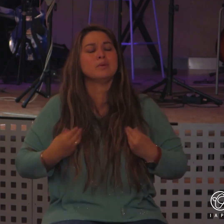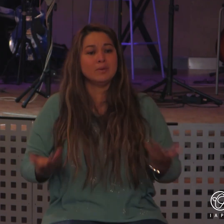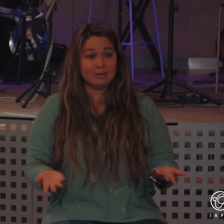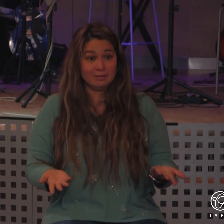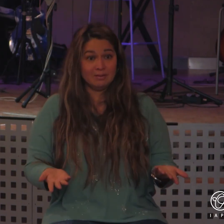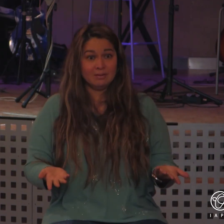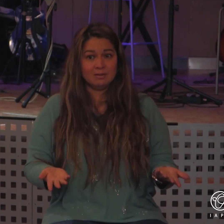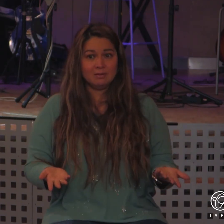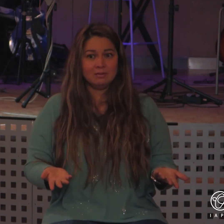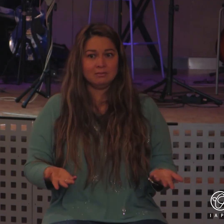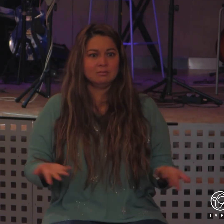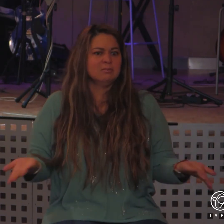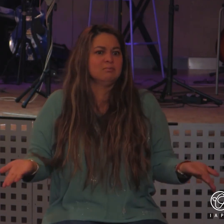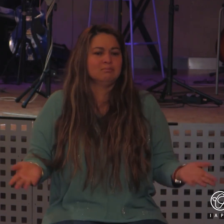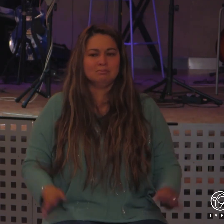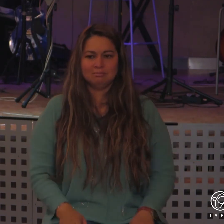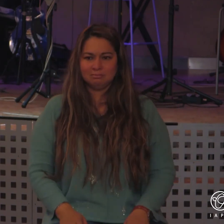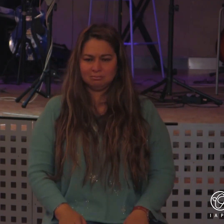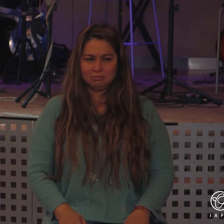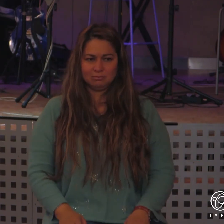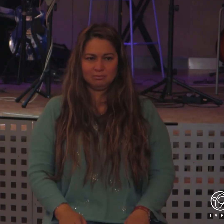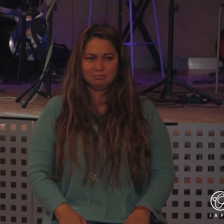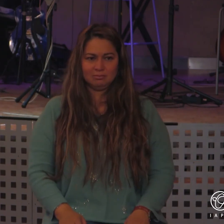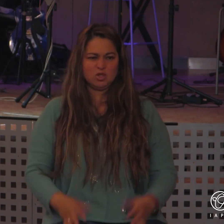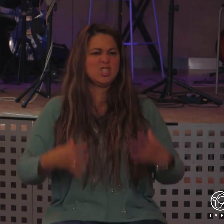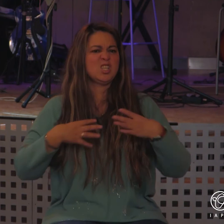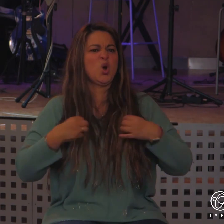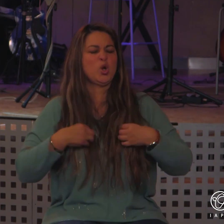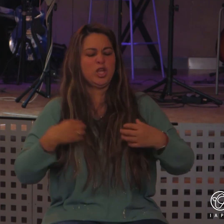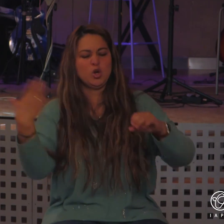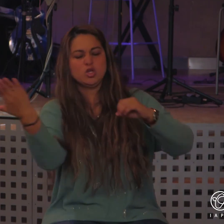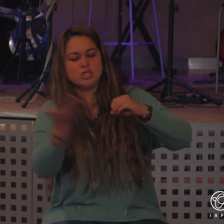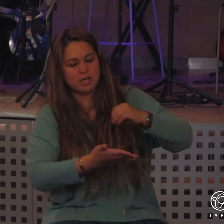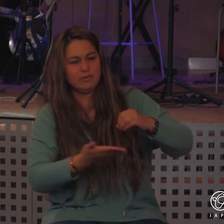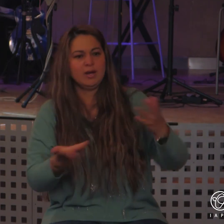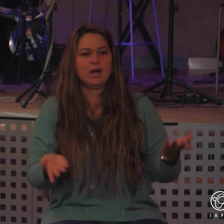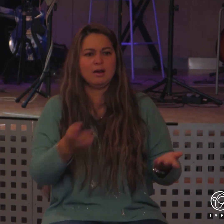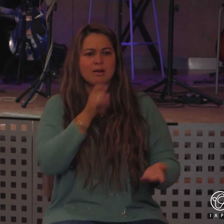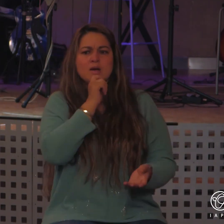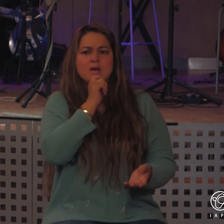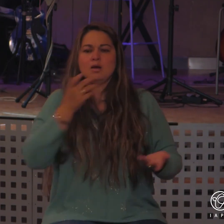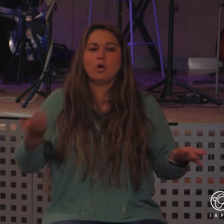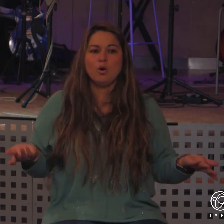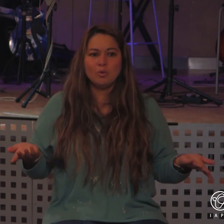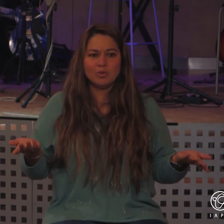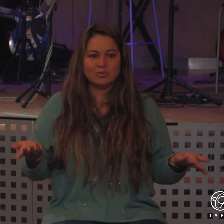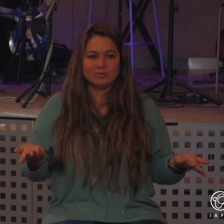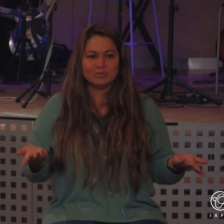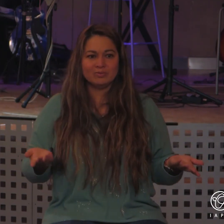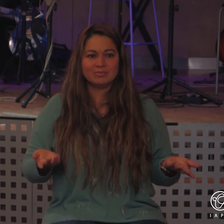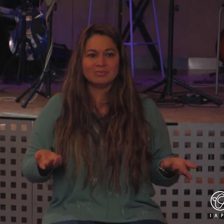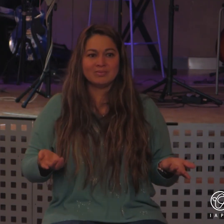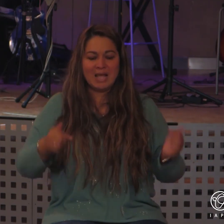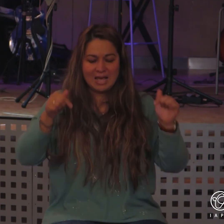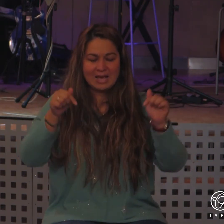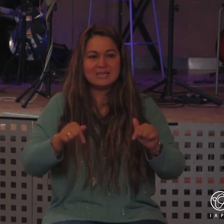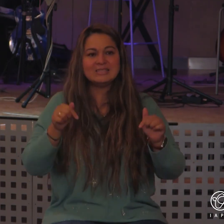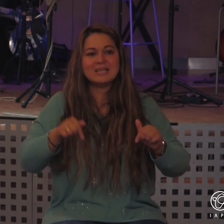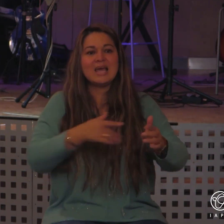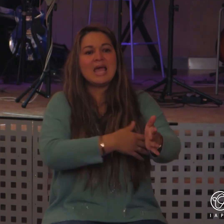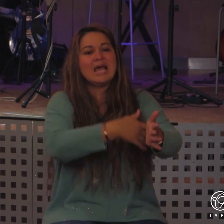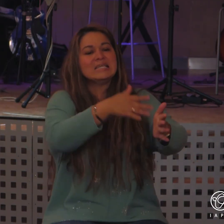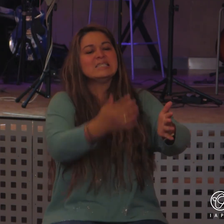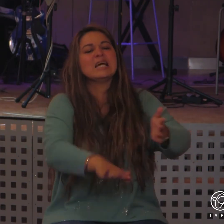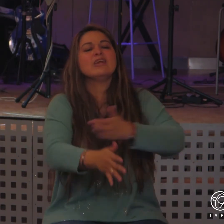tampoco. Algunas veces nos gustaría alguno. Pero no es tiempo de sacrificar. Este es tiempo de